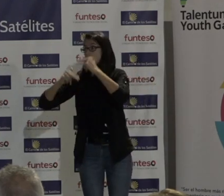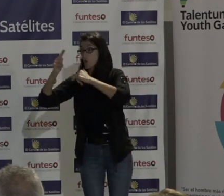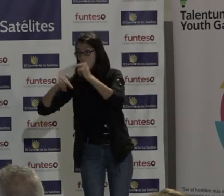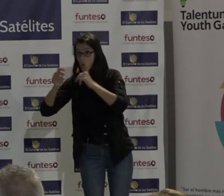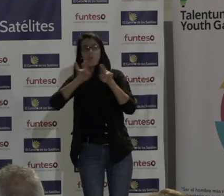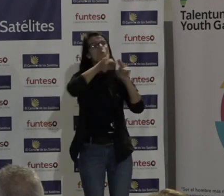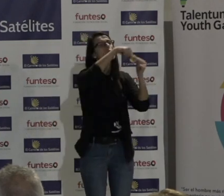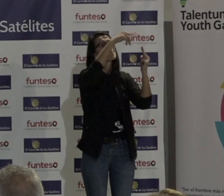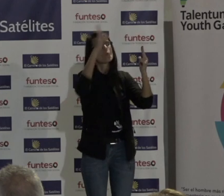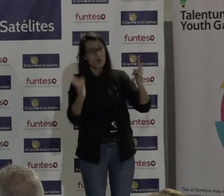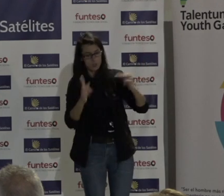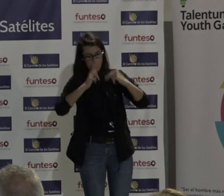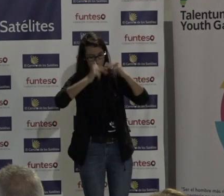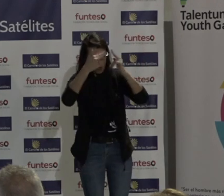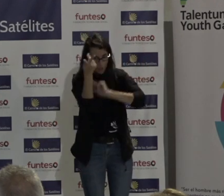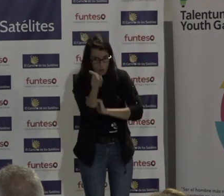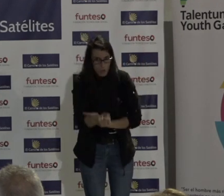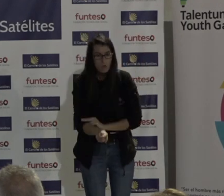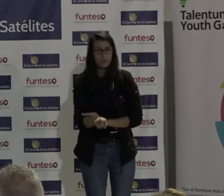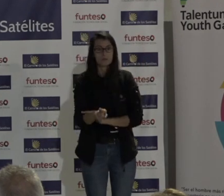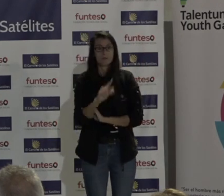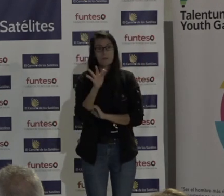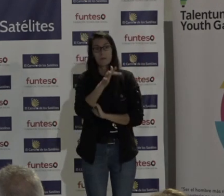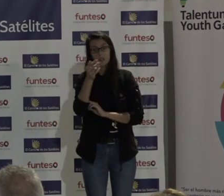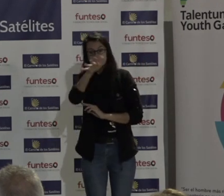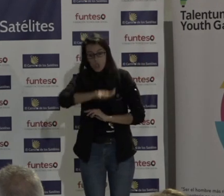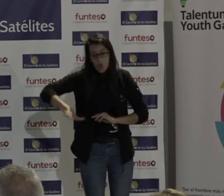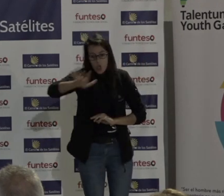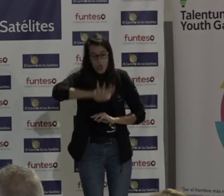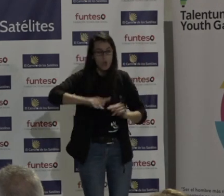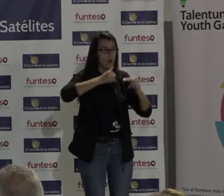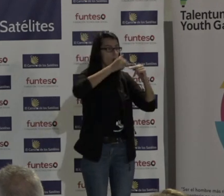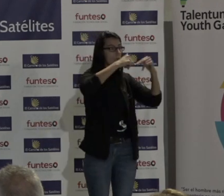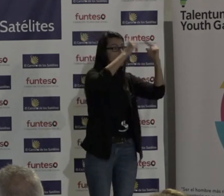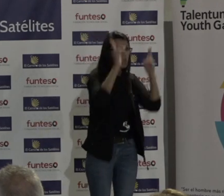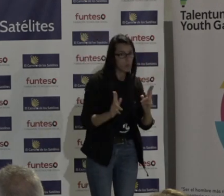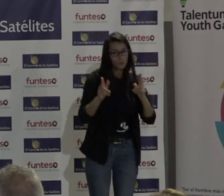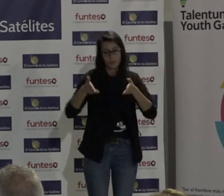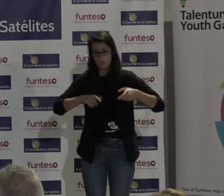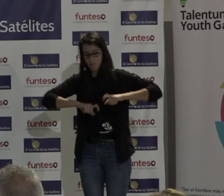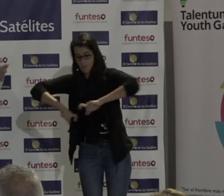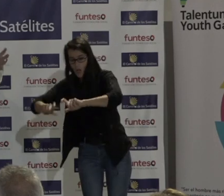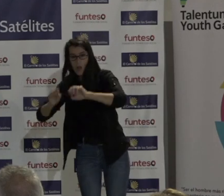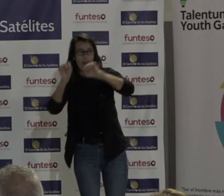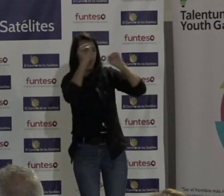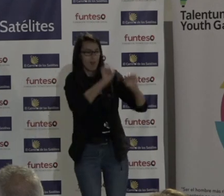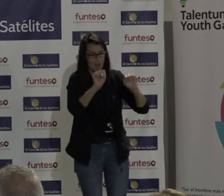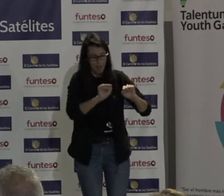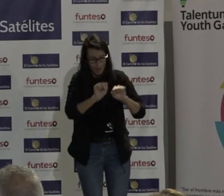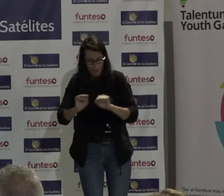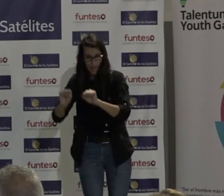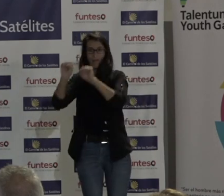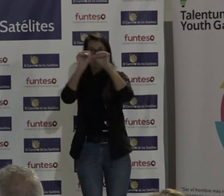construyeron ese puente y construyeron el enclave que protegía el puente y el malecón. Y a este lugar, a